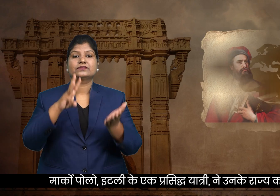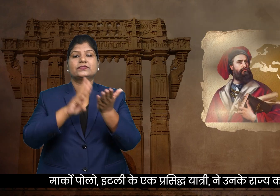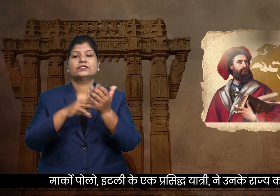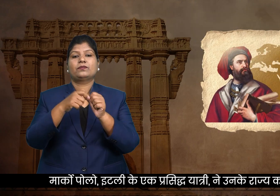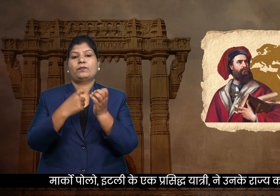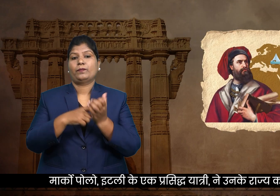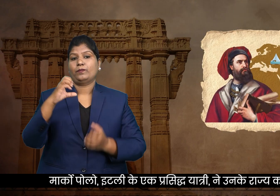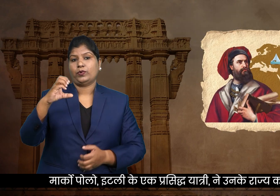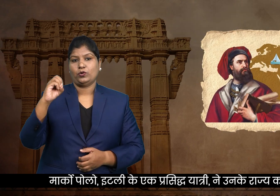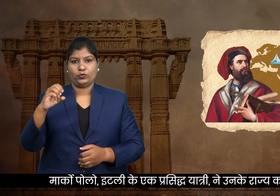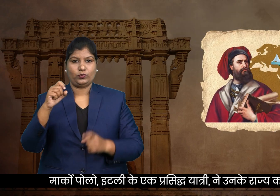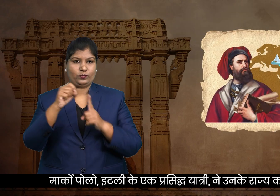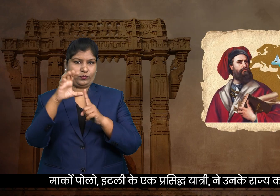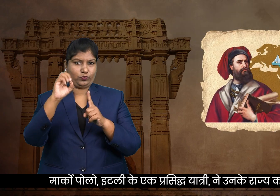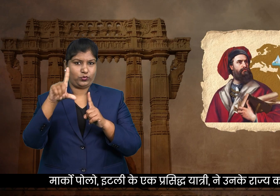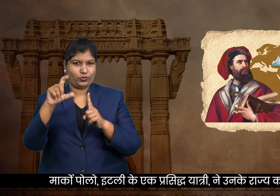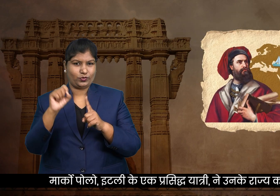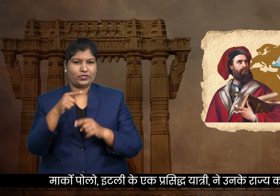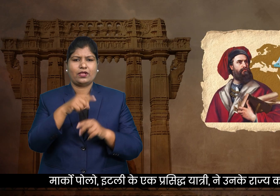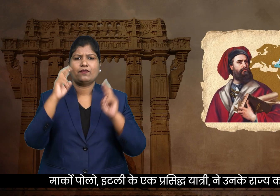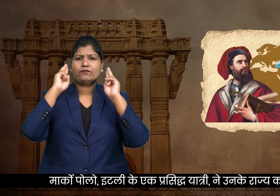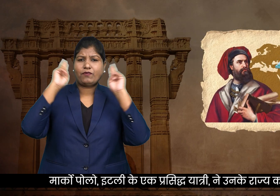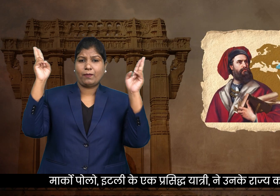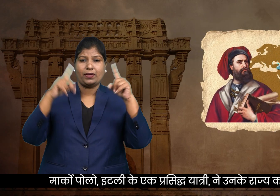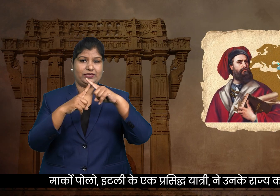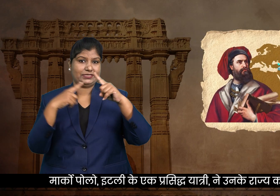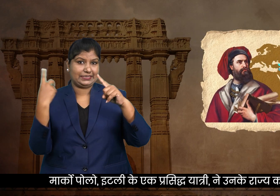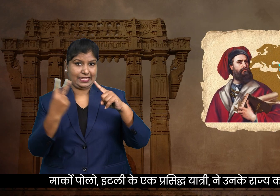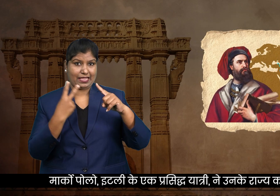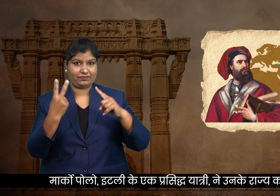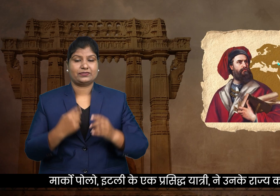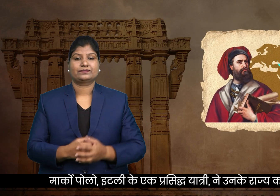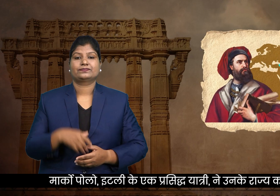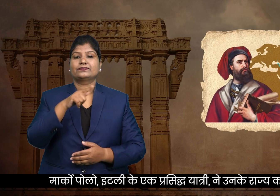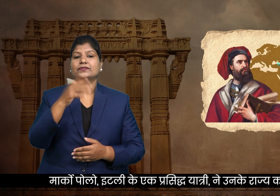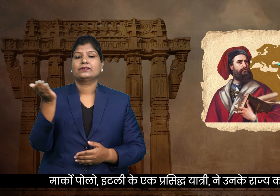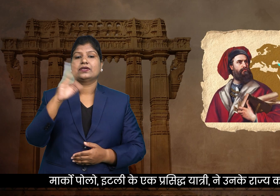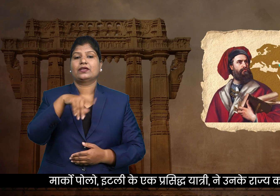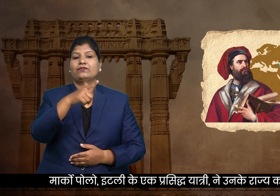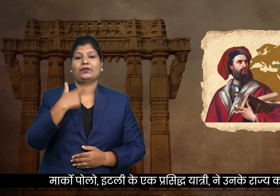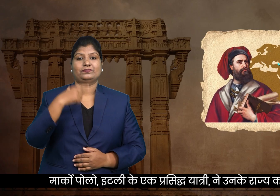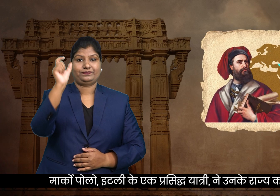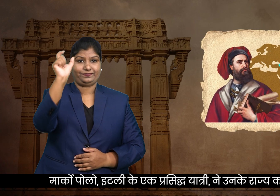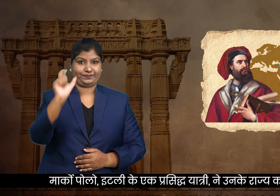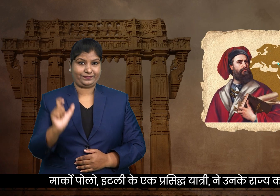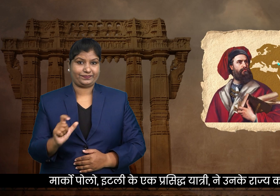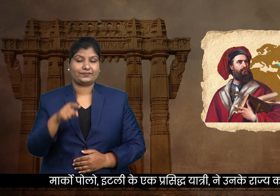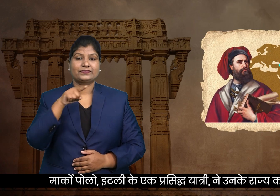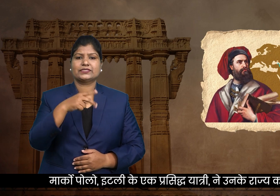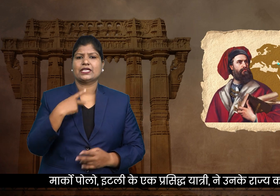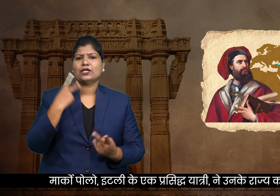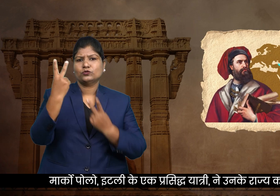मार्को पोलो, इटली के एक प्रसिद्ध यात्री, ने उनके राज्य का दौरा किया।